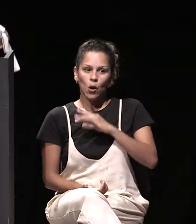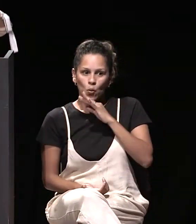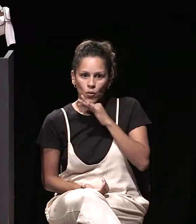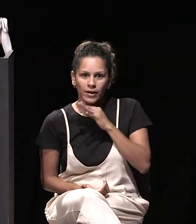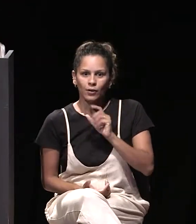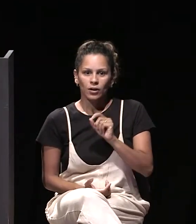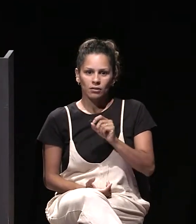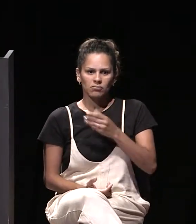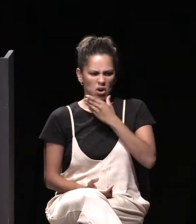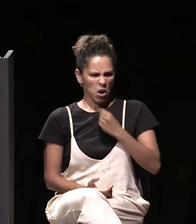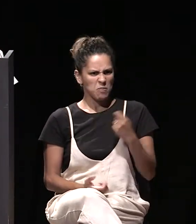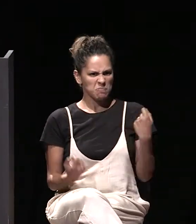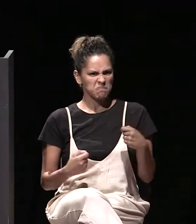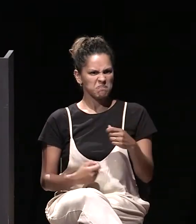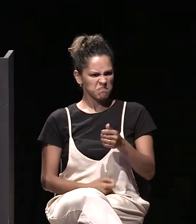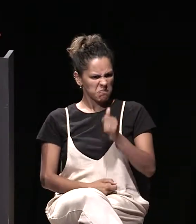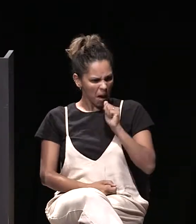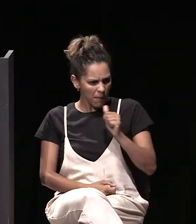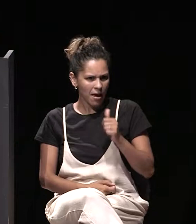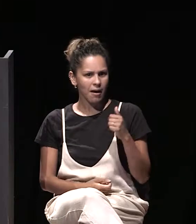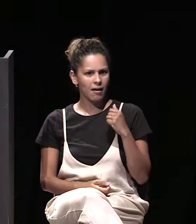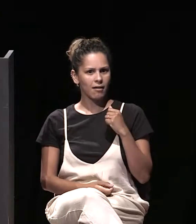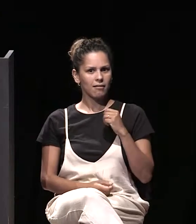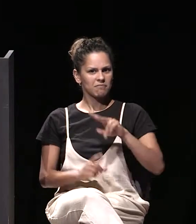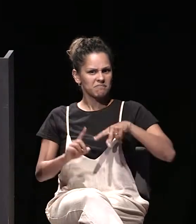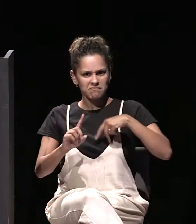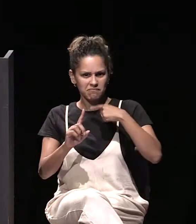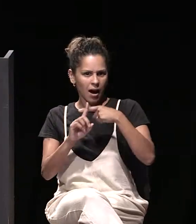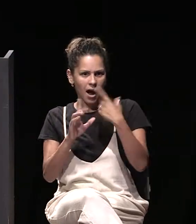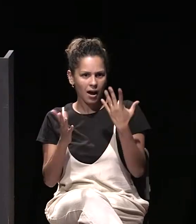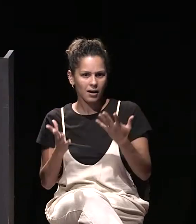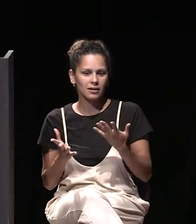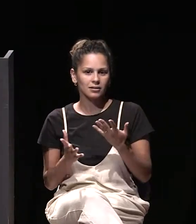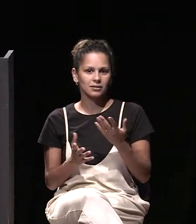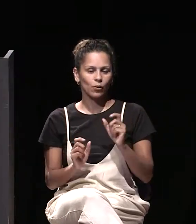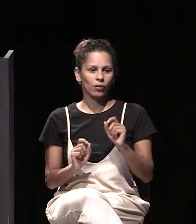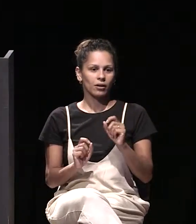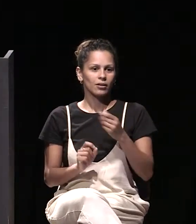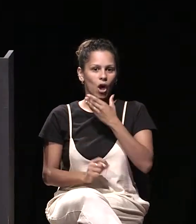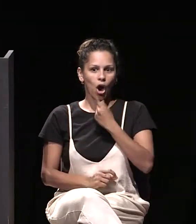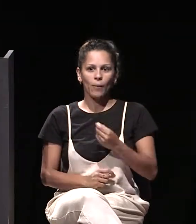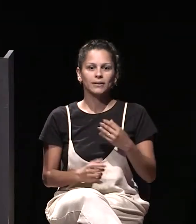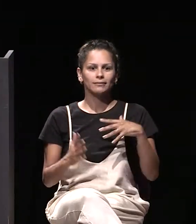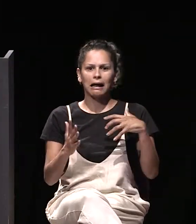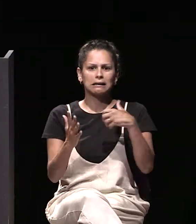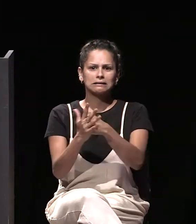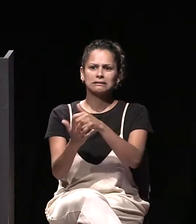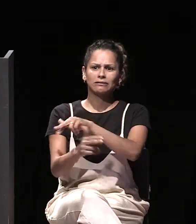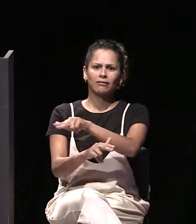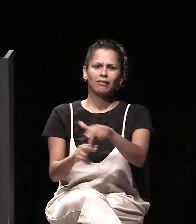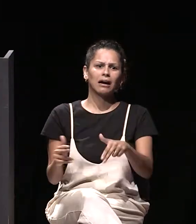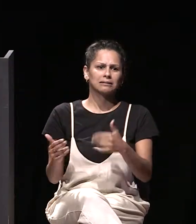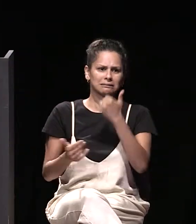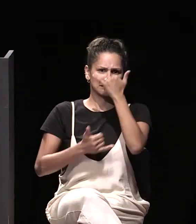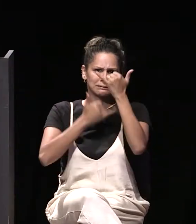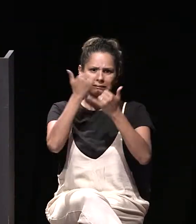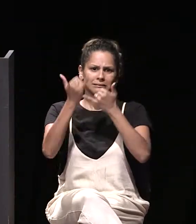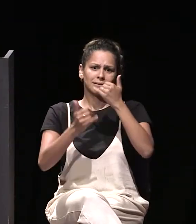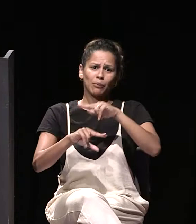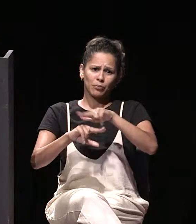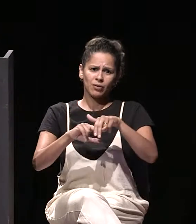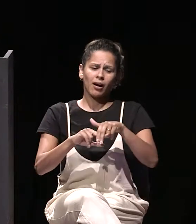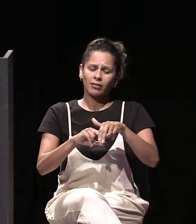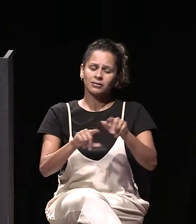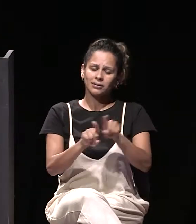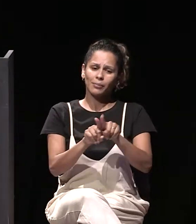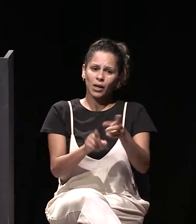que beber muito, que tem que assumir muitos riscos, e eles estão se matando em acidentes e em muitos